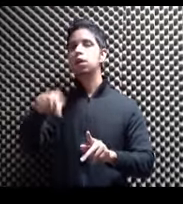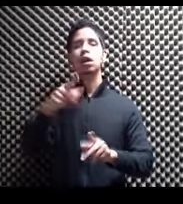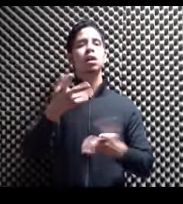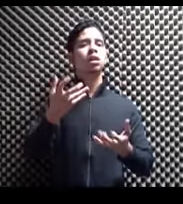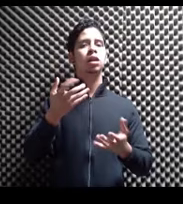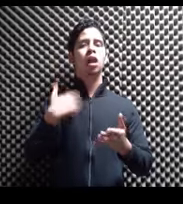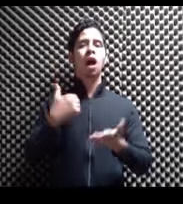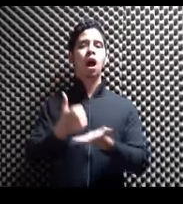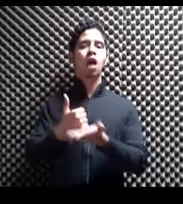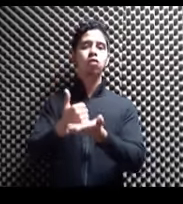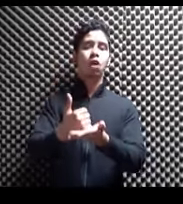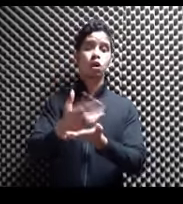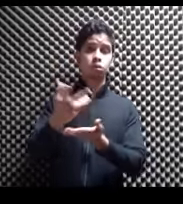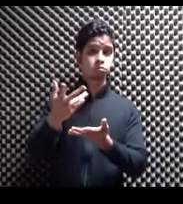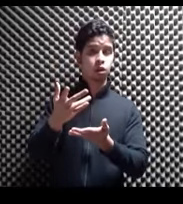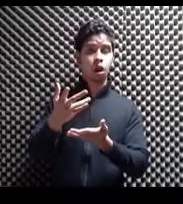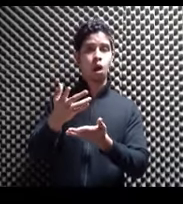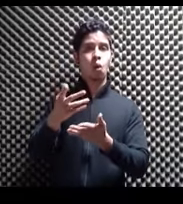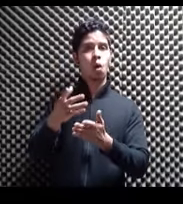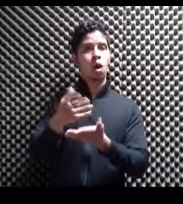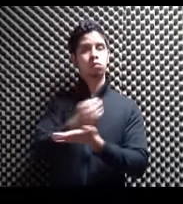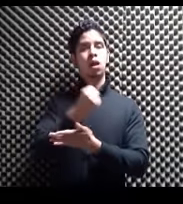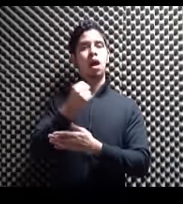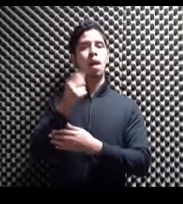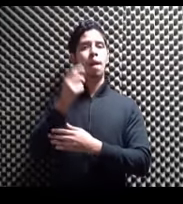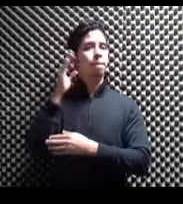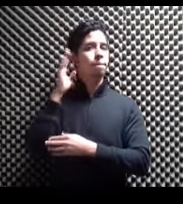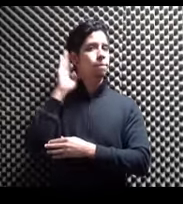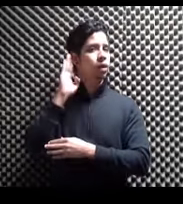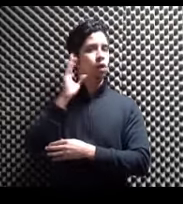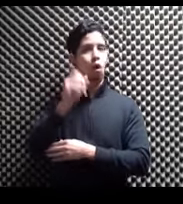la pueden llamar al